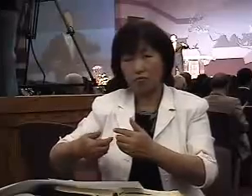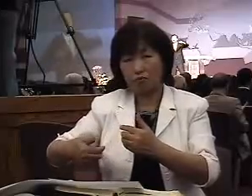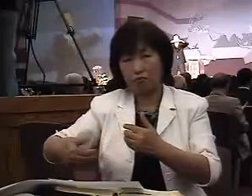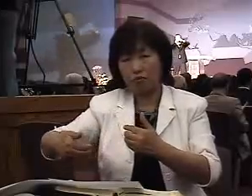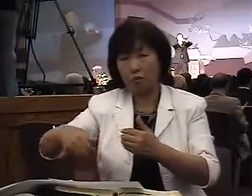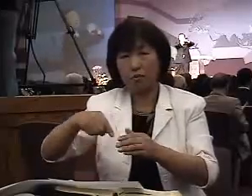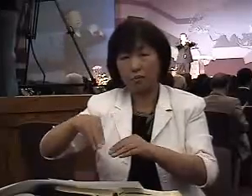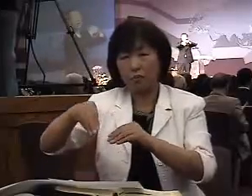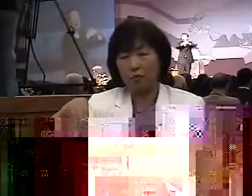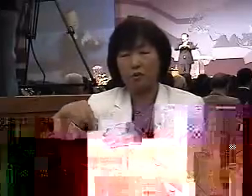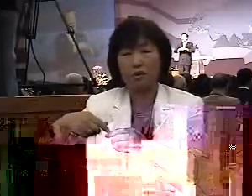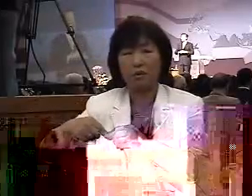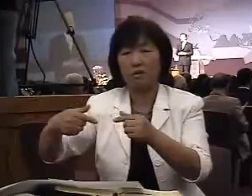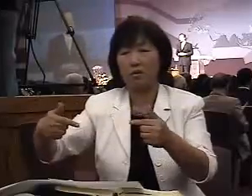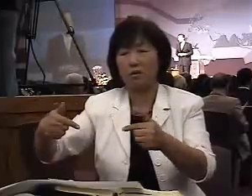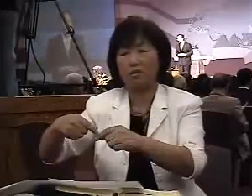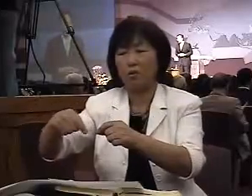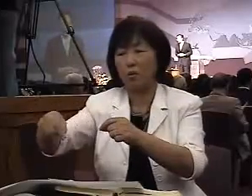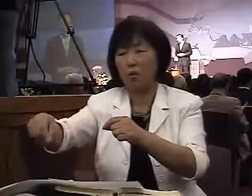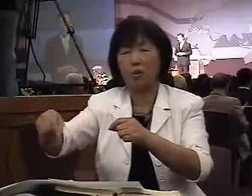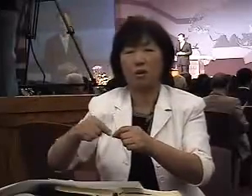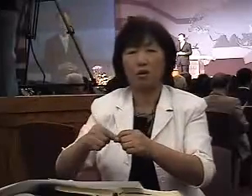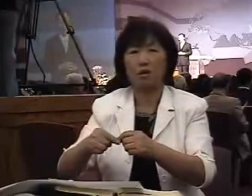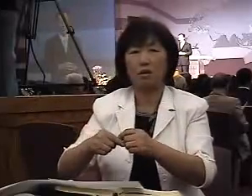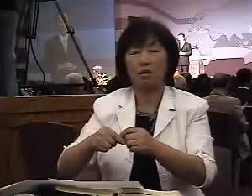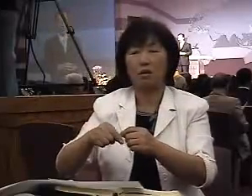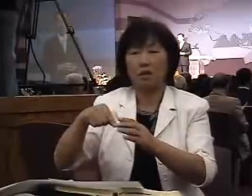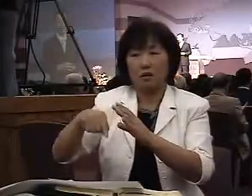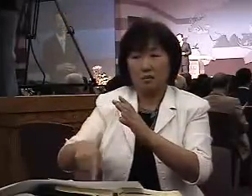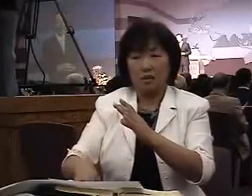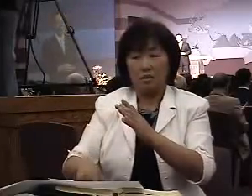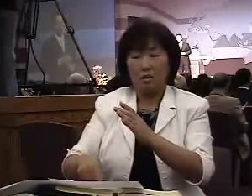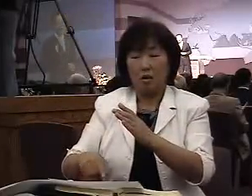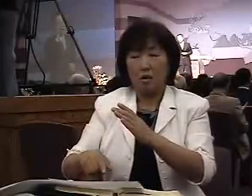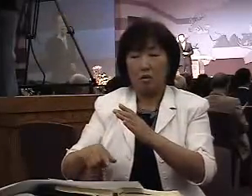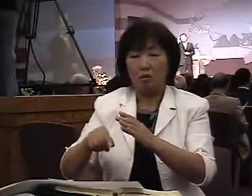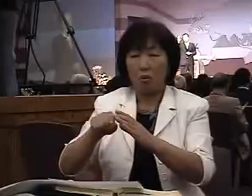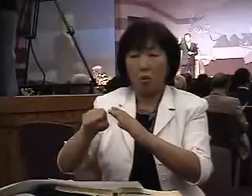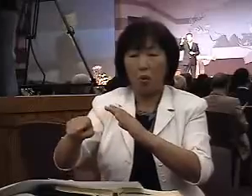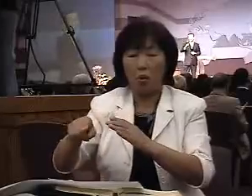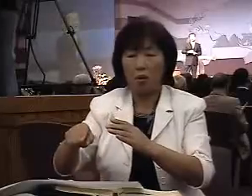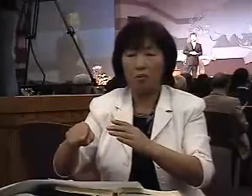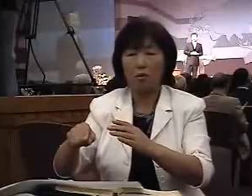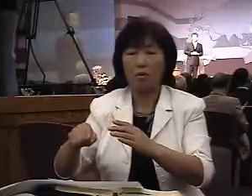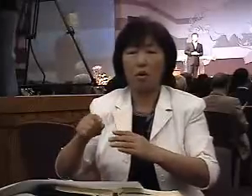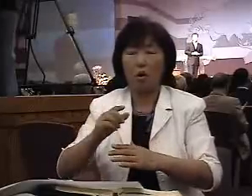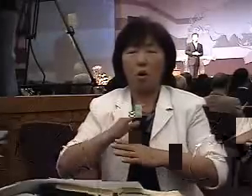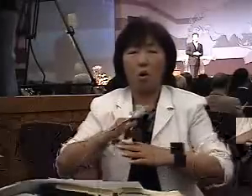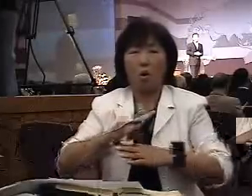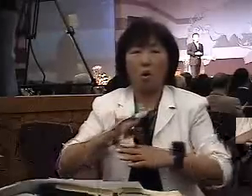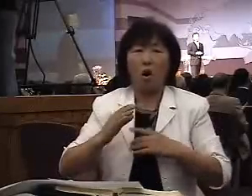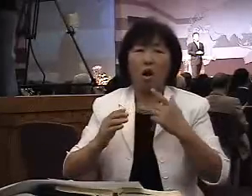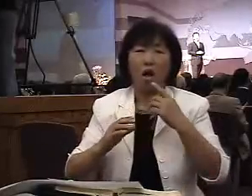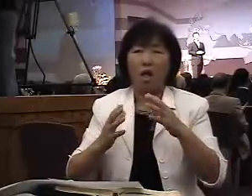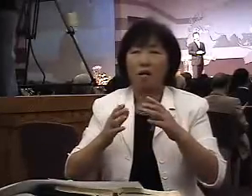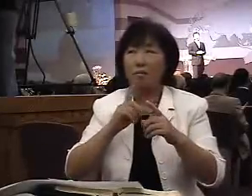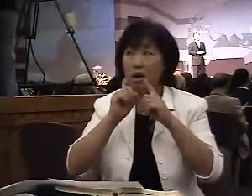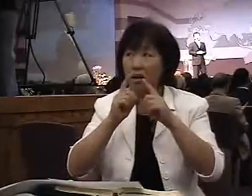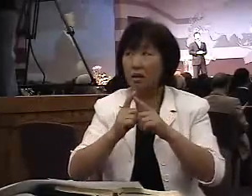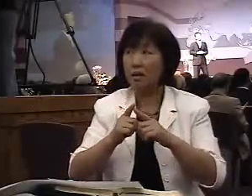그러면서 더욱 이제 꼭 붙잡으면서 무섭다고 말을 합니다. 여러분 그 광경을 잘 생각해 보세요.